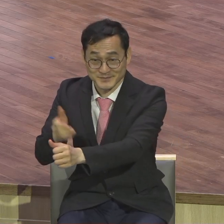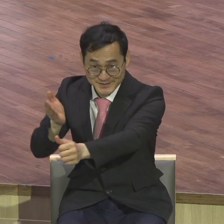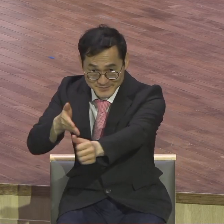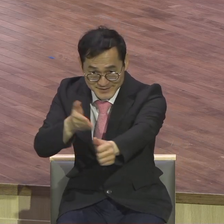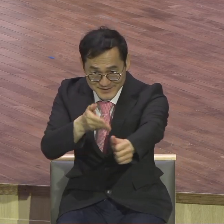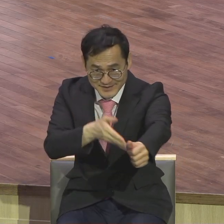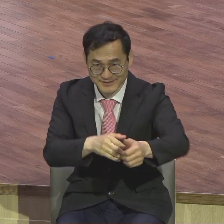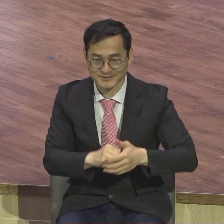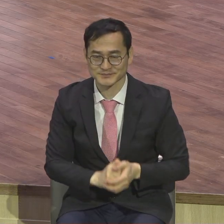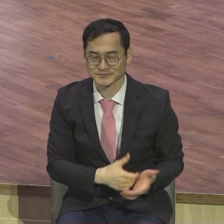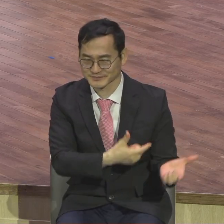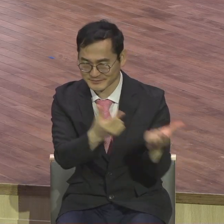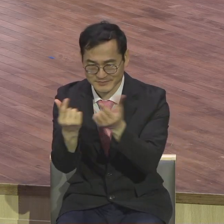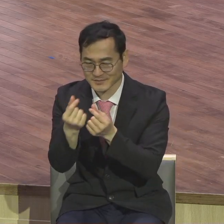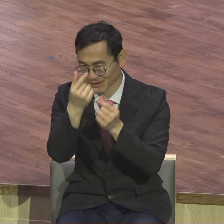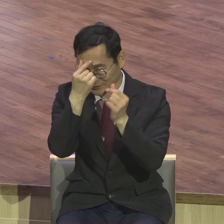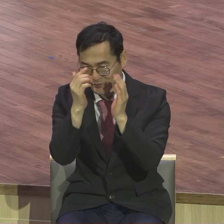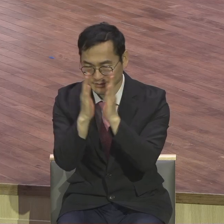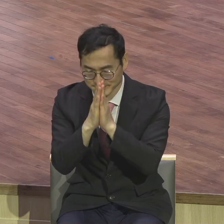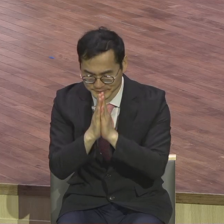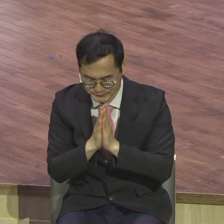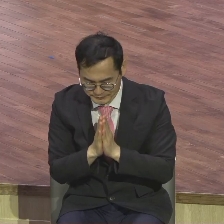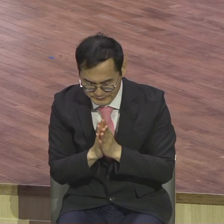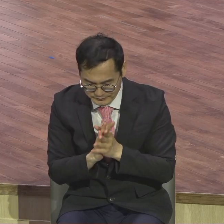축복합니다. 기도합시다. 아버지 하나님 이제부터